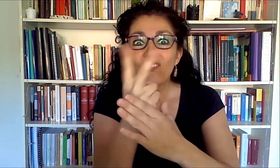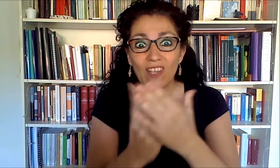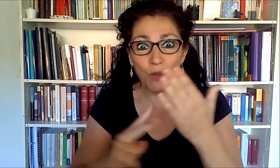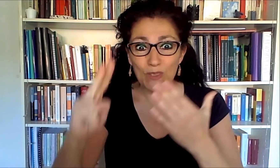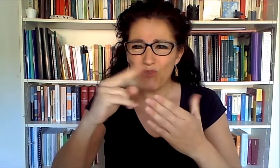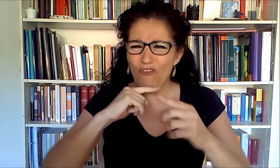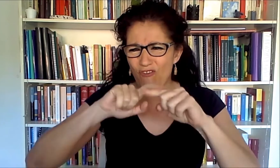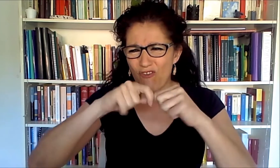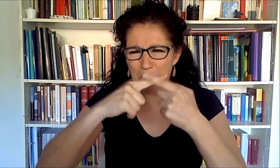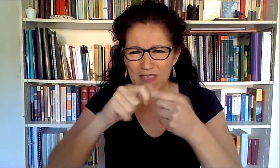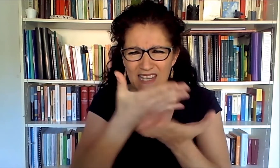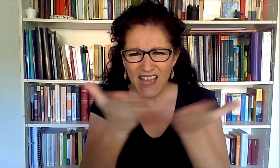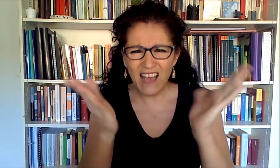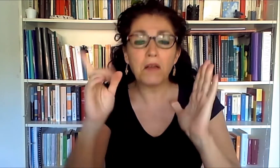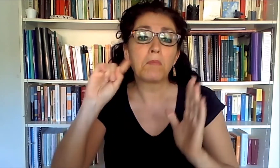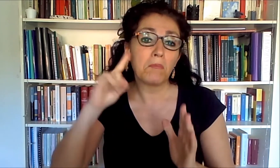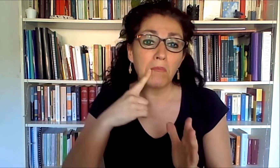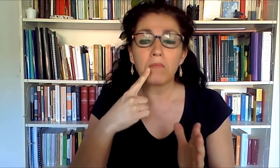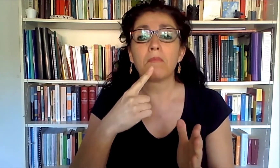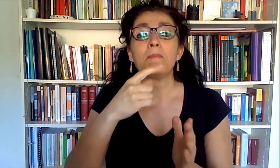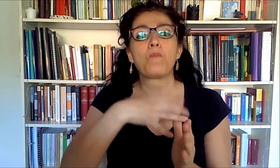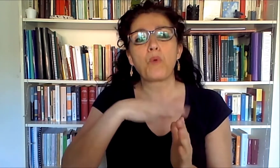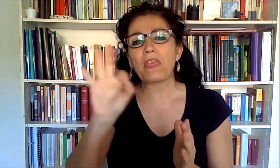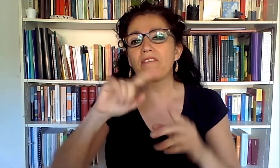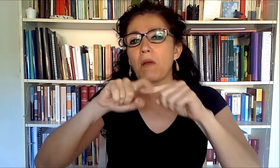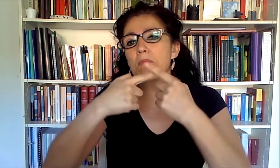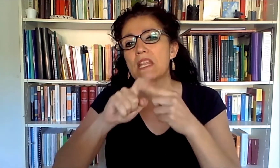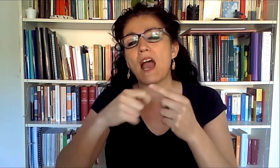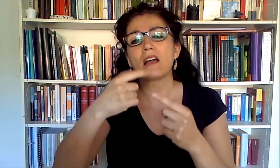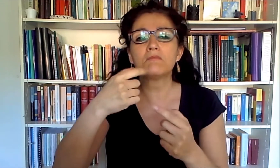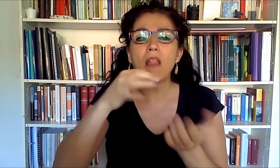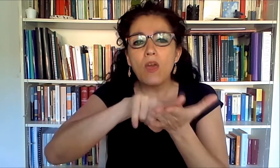o multilingües que tienen la misma o diferente lengua nativa o materna.